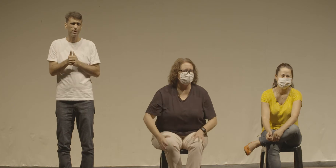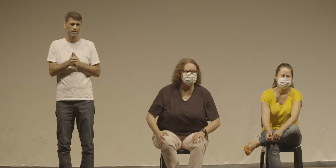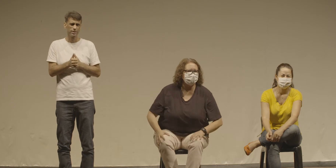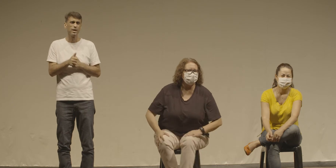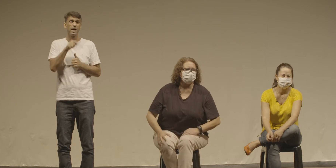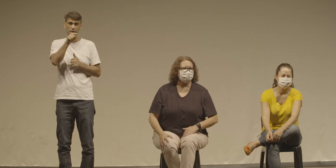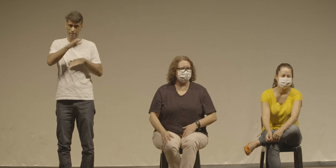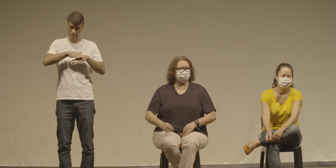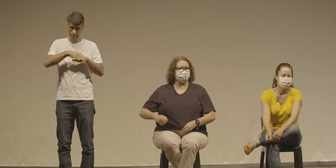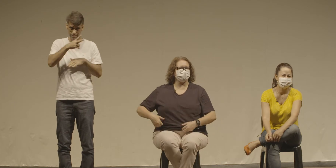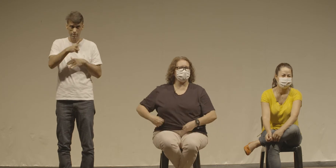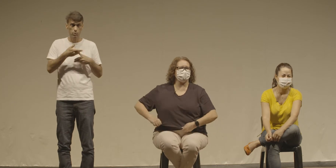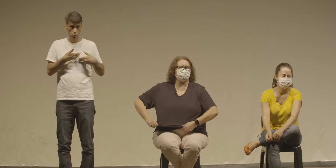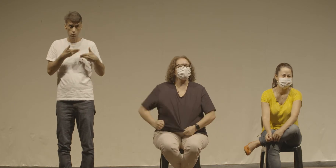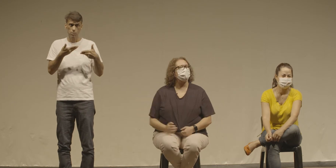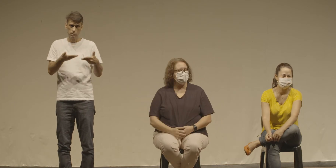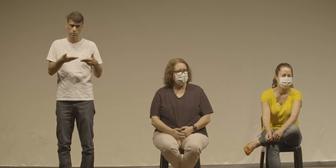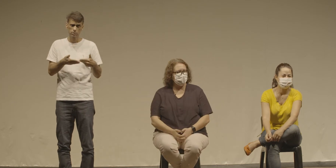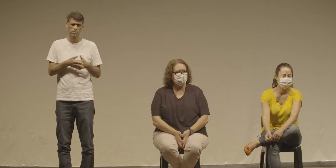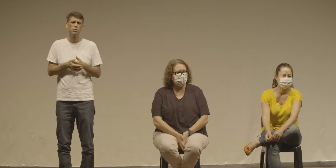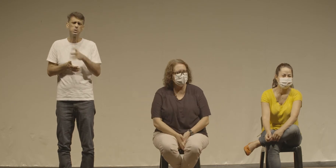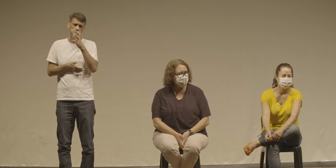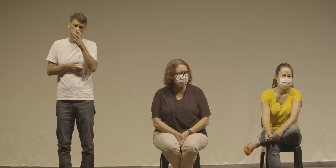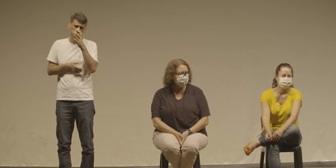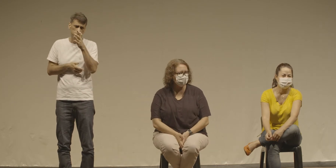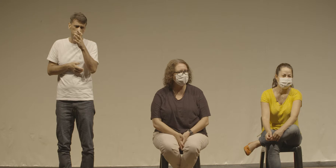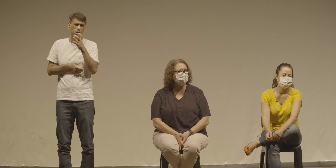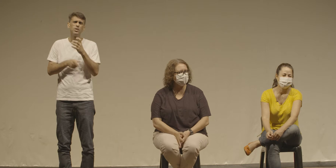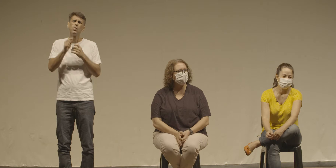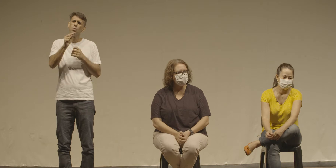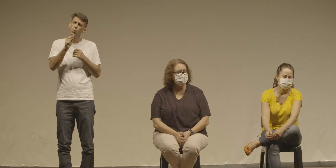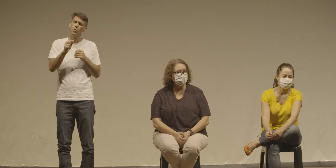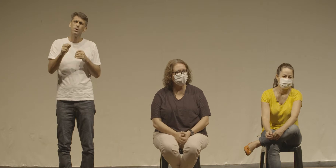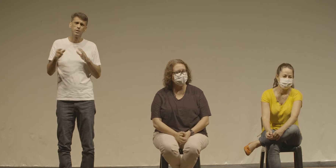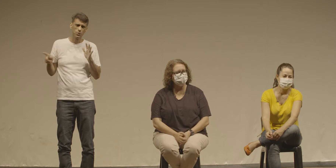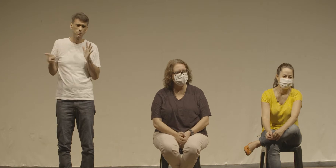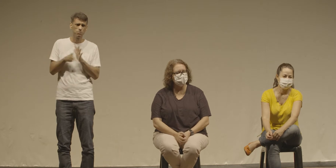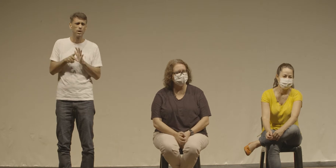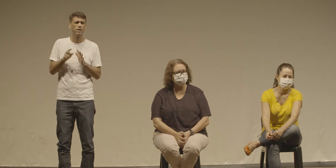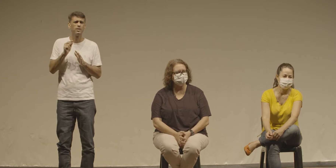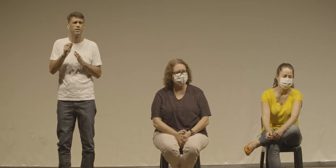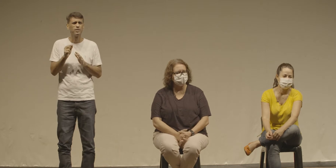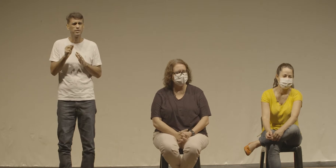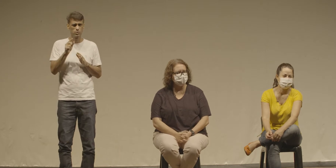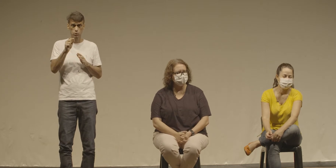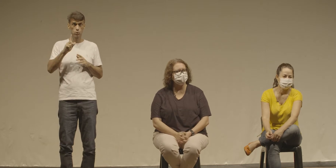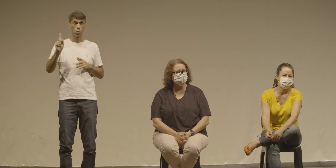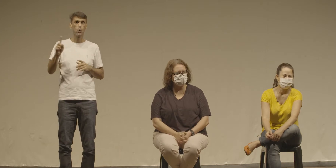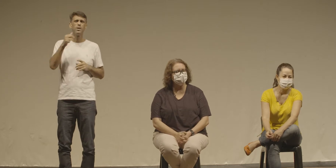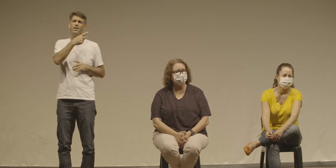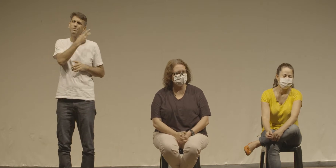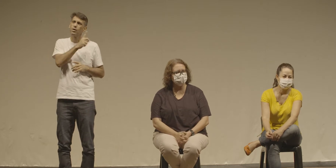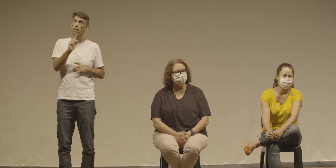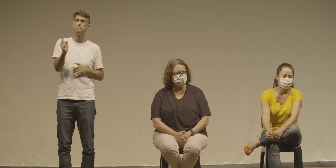faz educação física me convidou e eu achei interessante por conta dessa questão mesmo do pioneirismo dessas